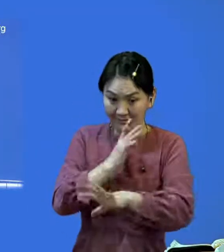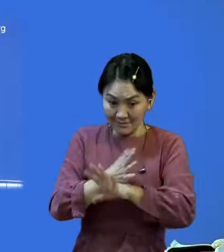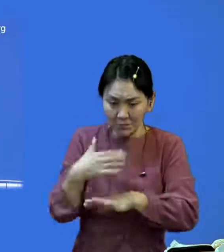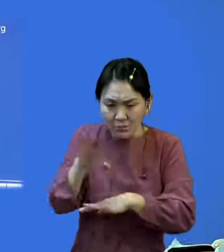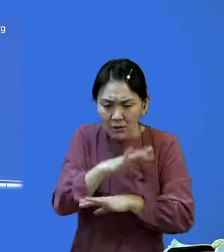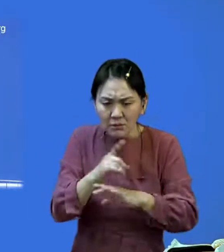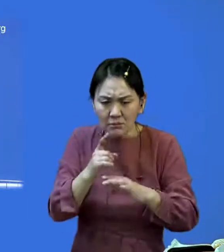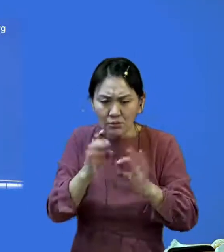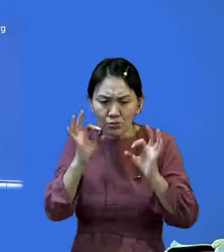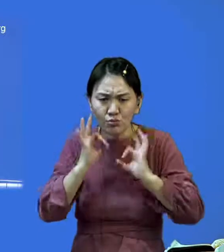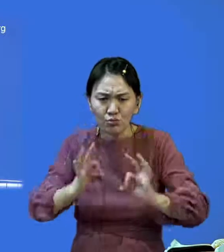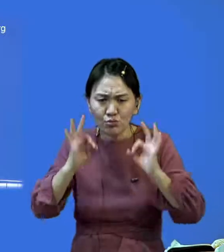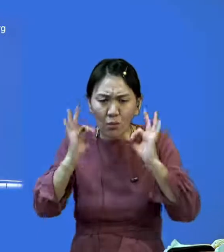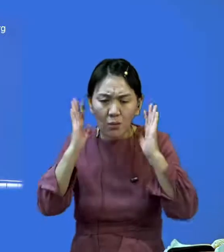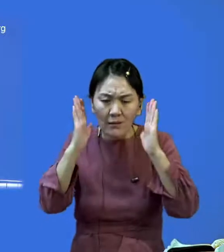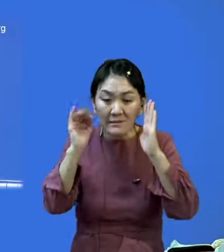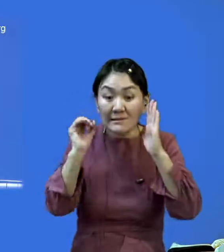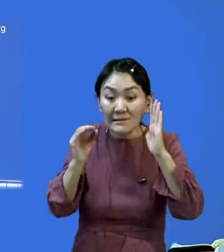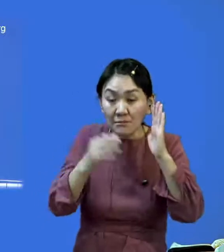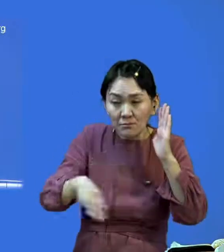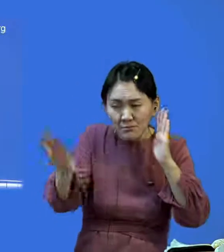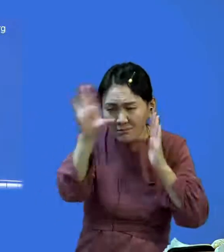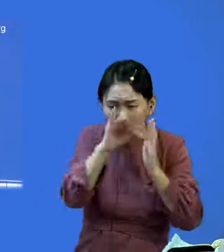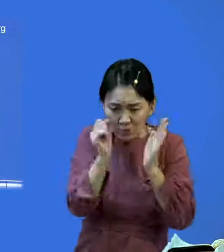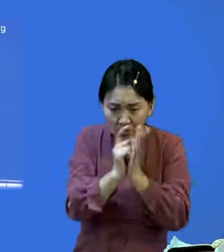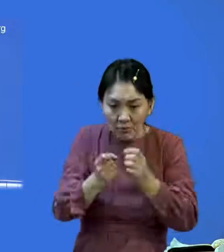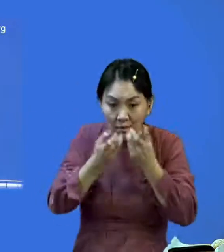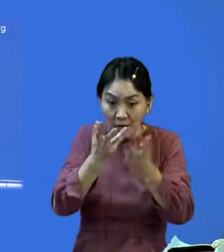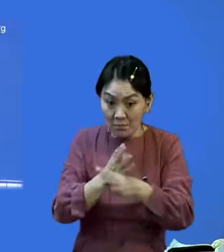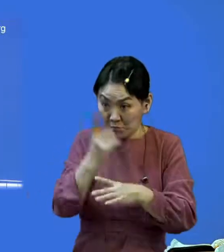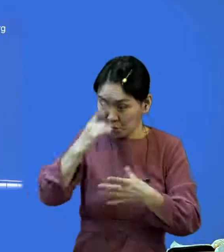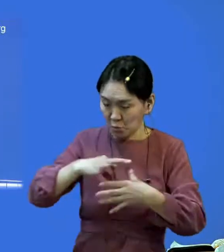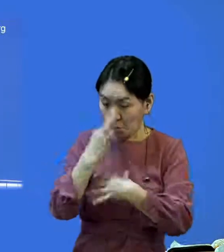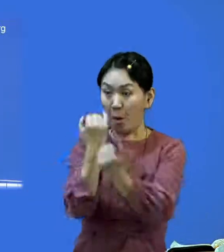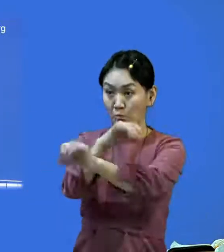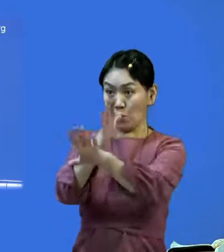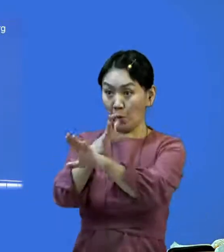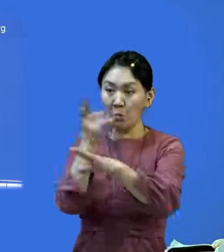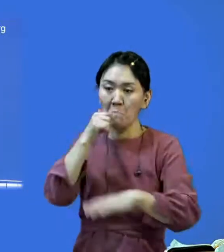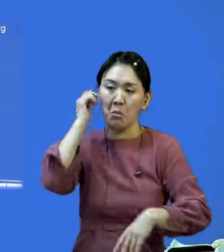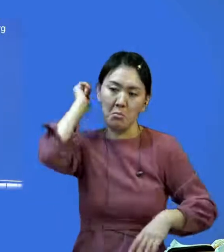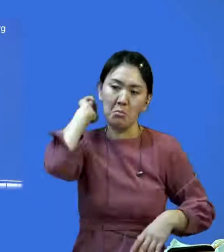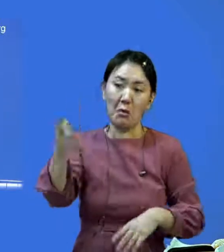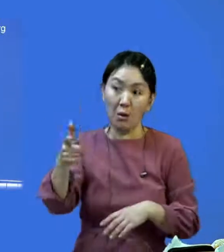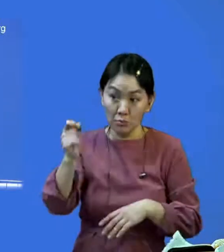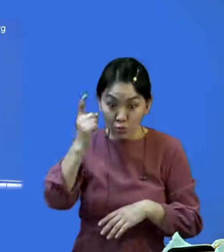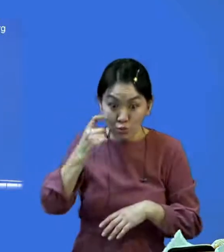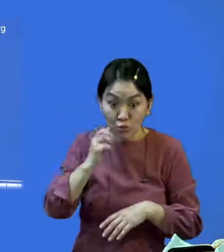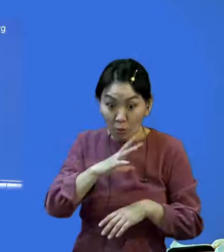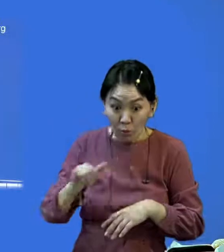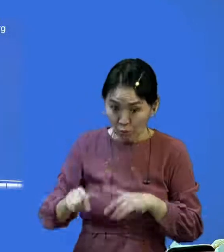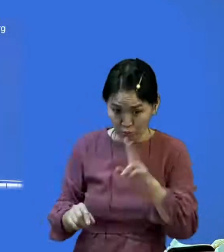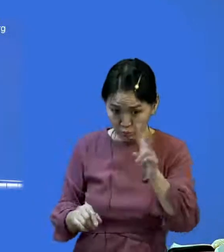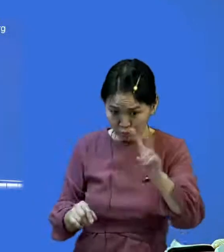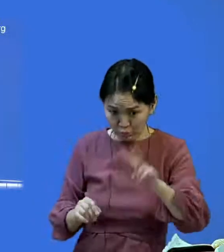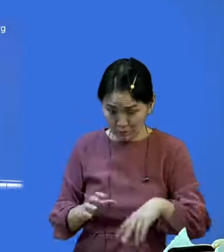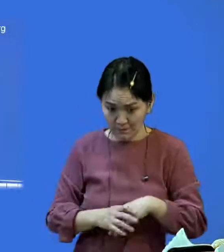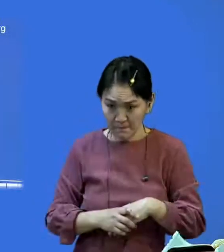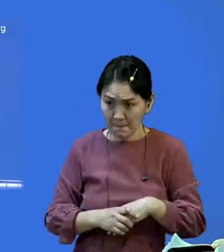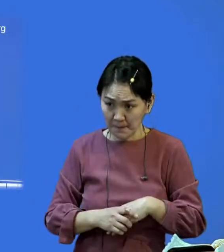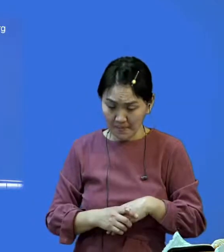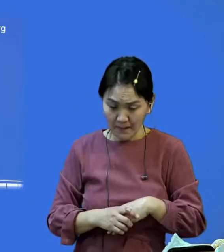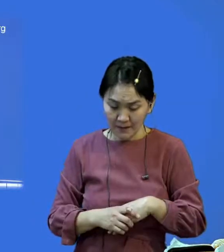вэ гэдэг үгийн талаар хэлжихгүй ч бид өхний ганц сүнсийг аваад махуудыг нь хайчдаг нэг нөө тийм ээ.